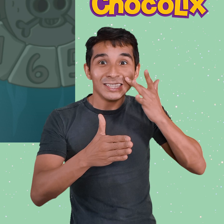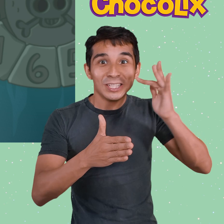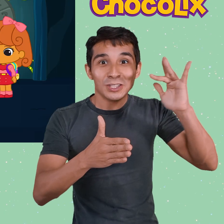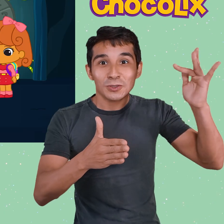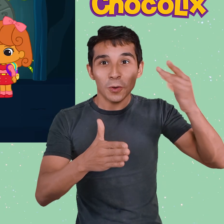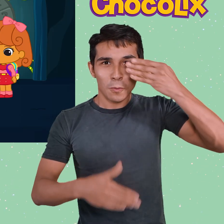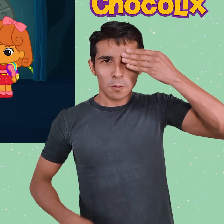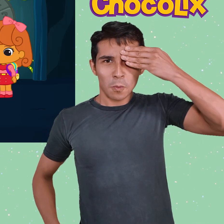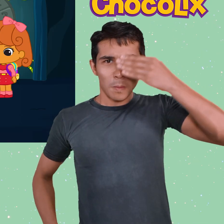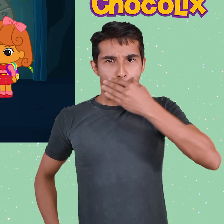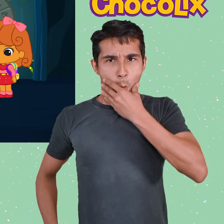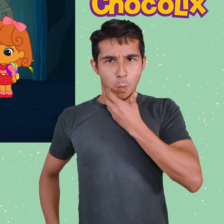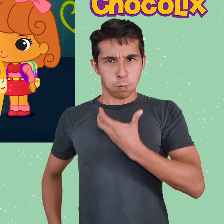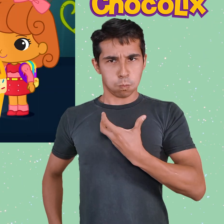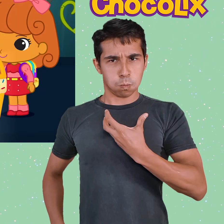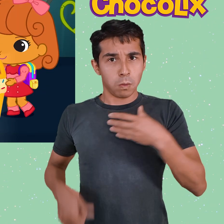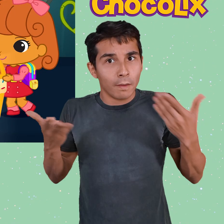Choco?